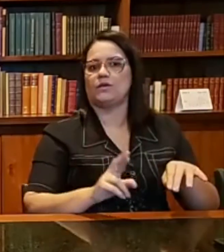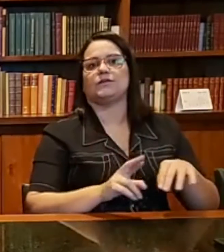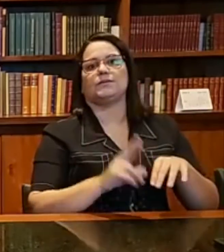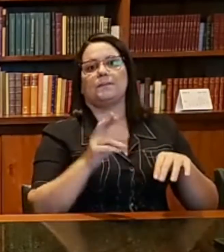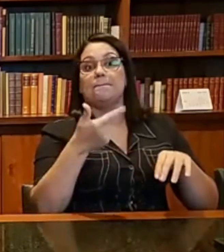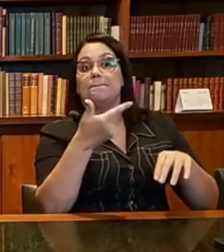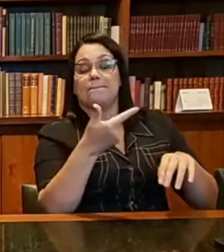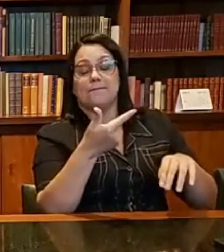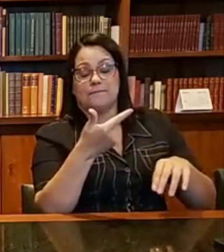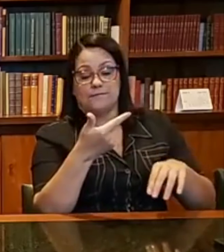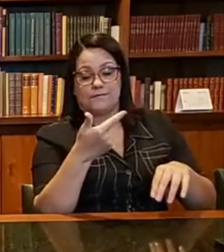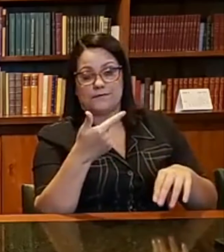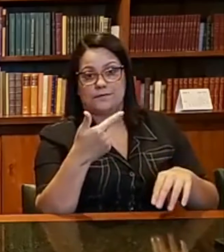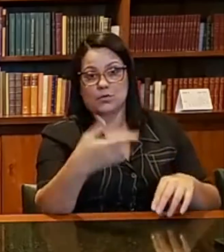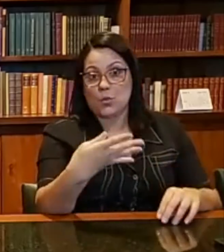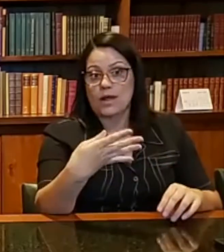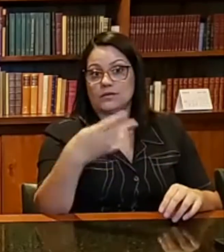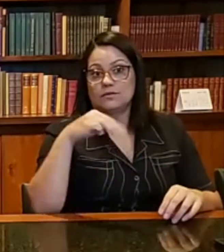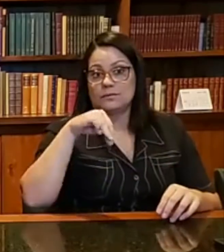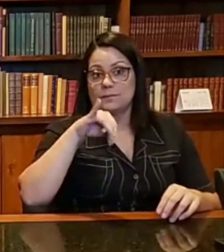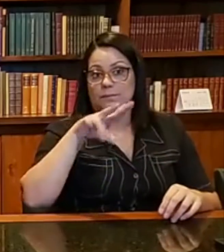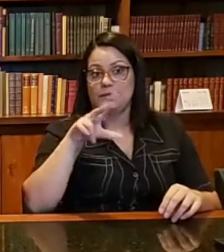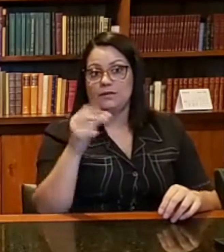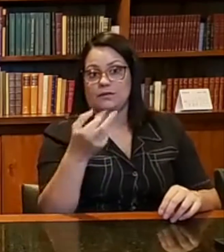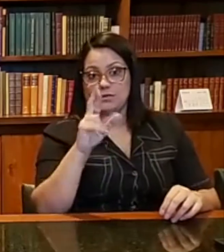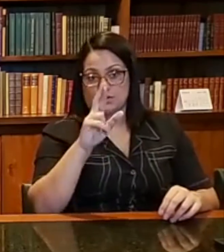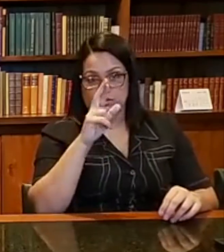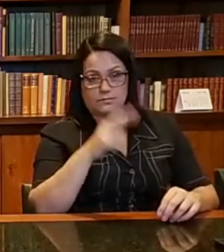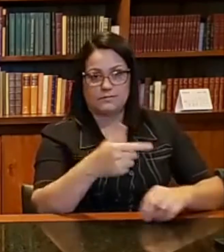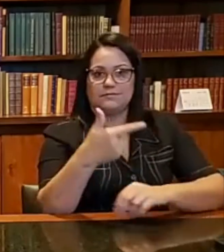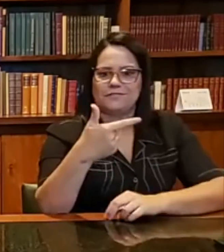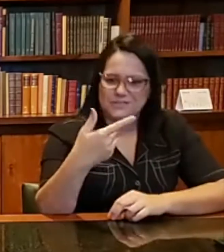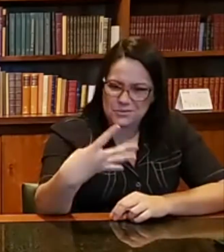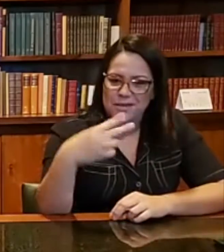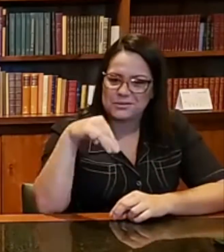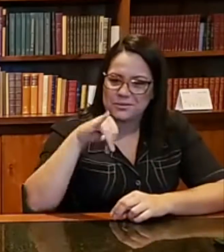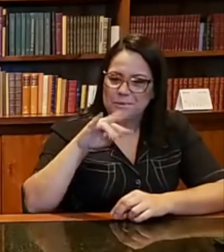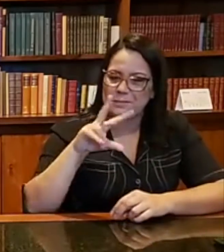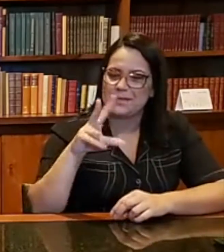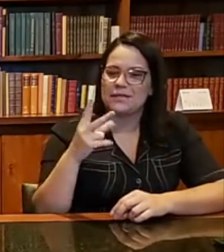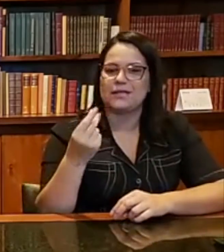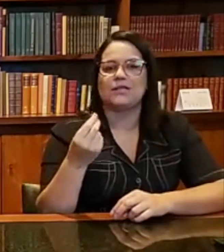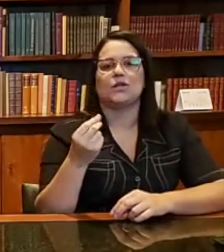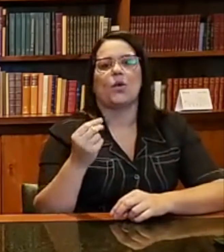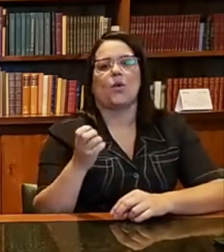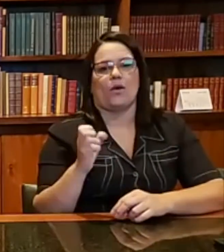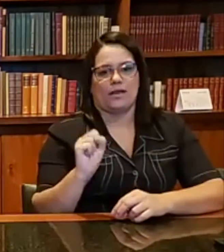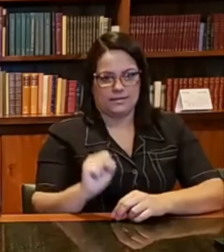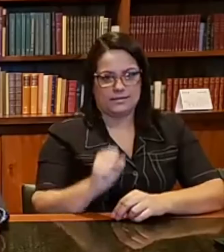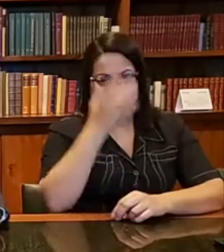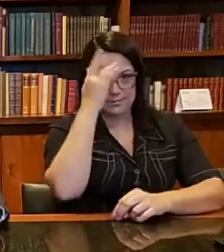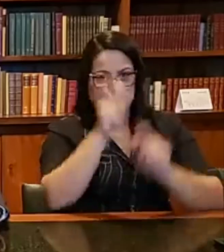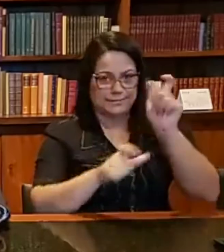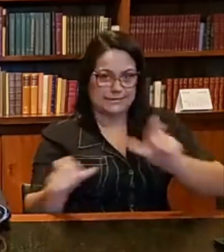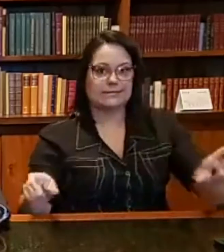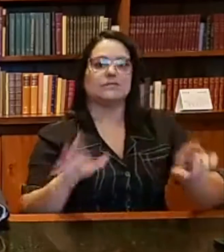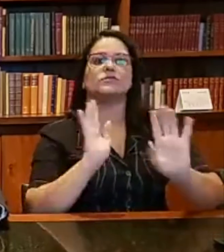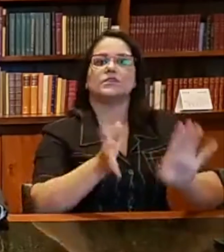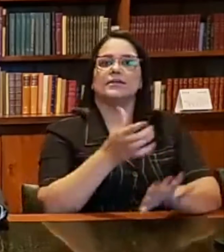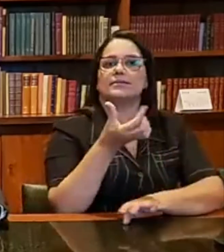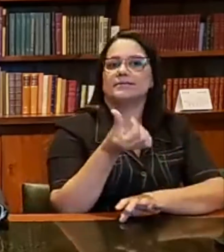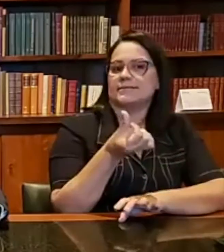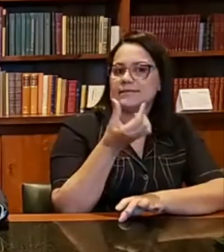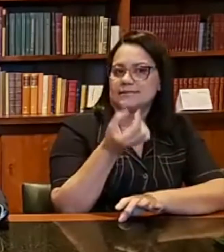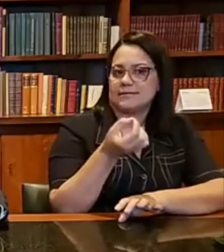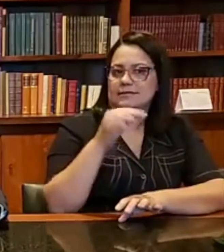pessoas para esse auxílio da questão do desemprego e teremos 60 milhões de pessoas